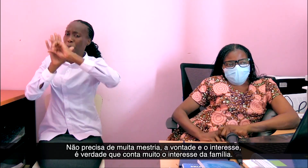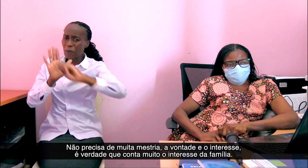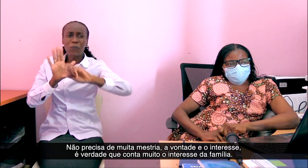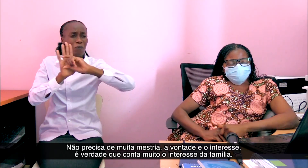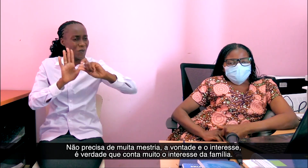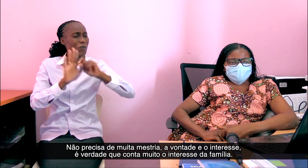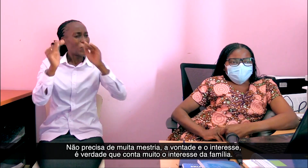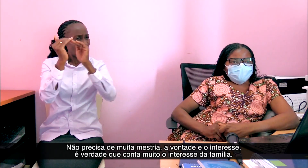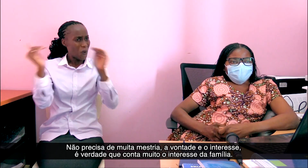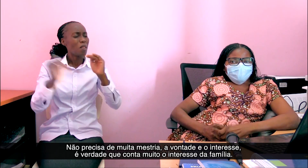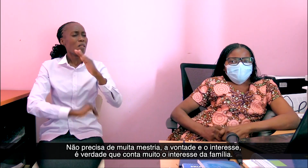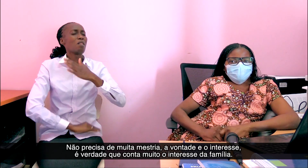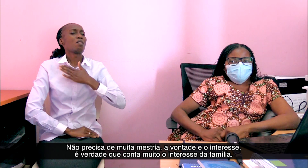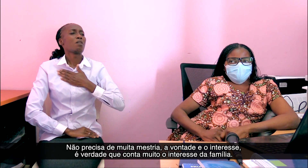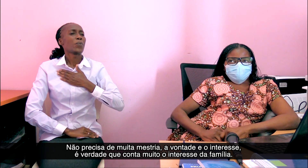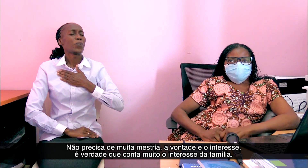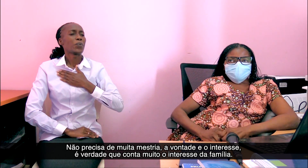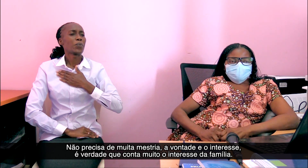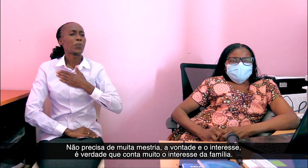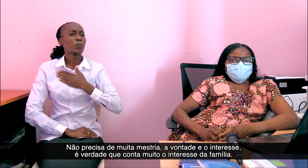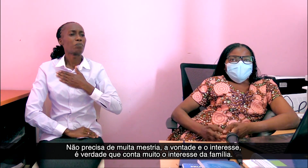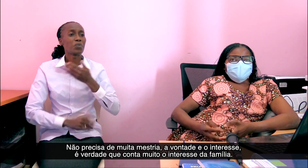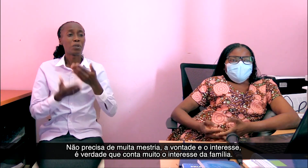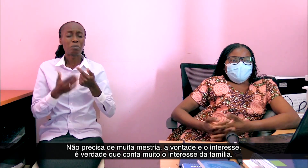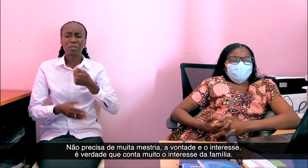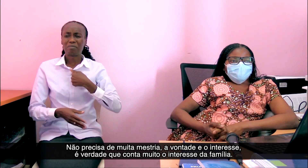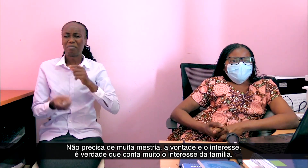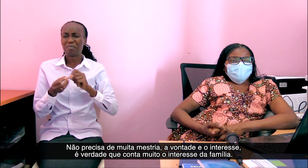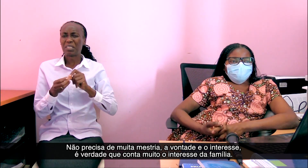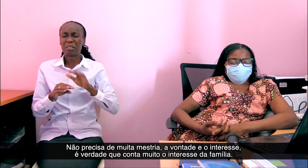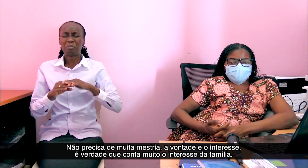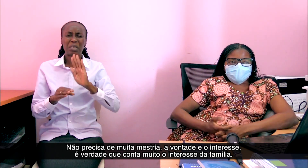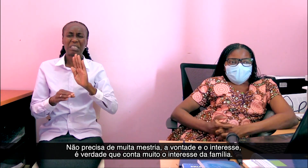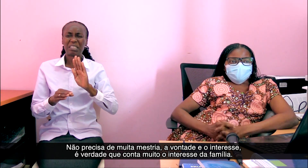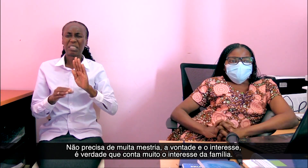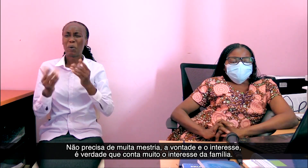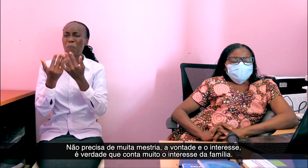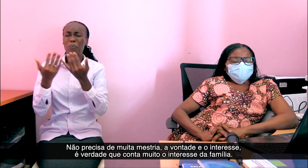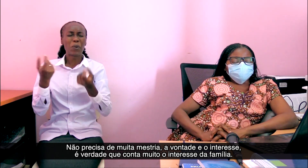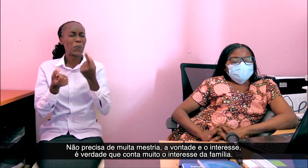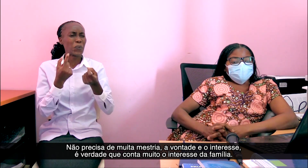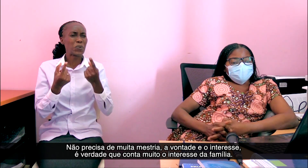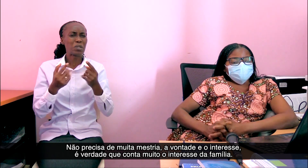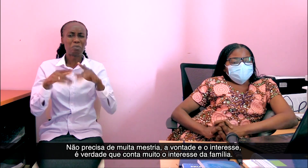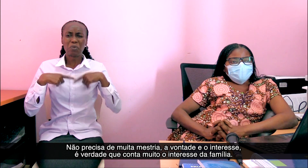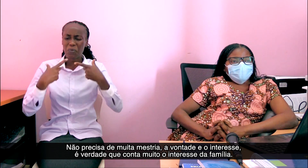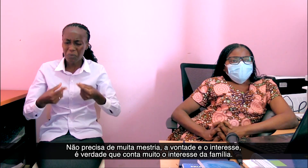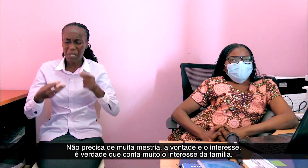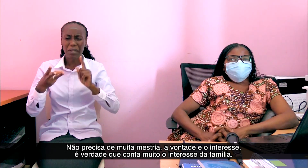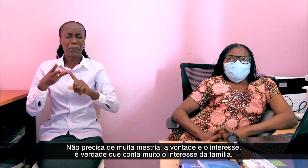eu, que não precisa muita mestria, a vontade, o interesse. É verdade